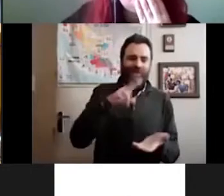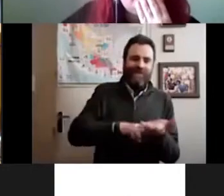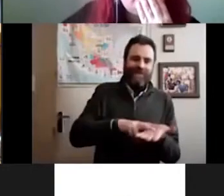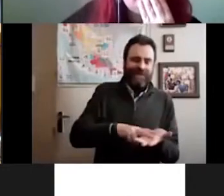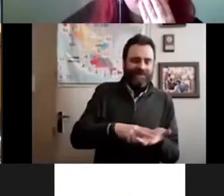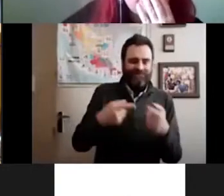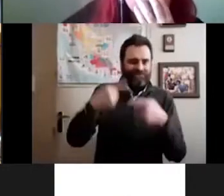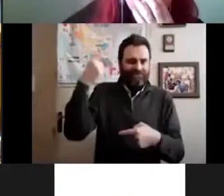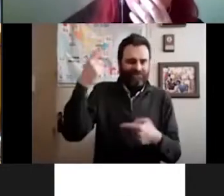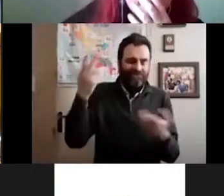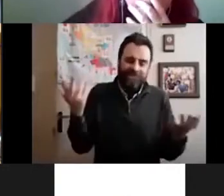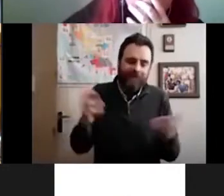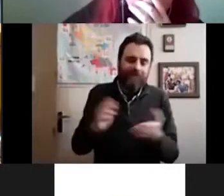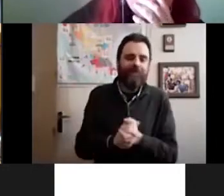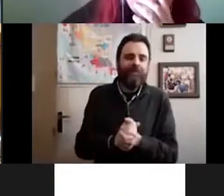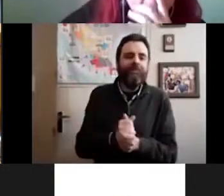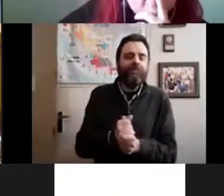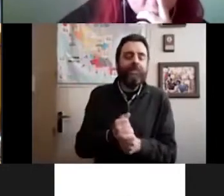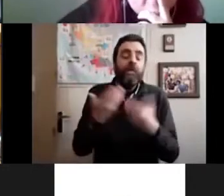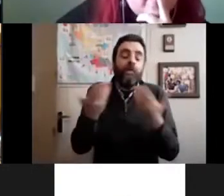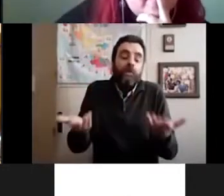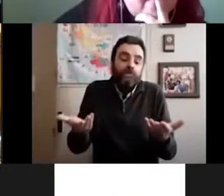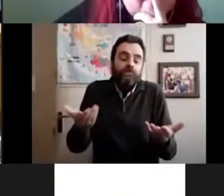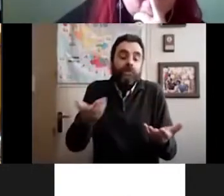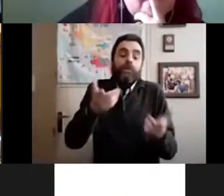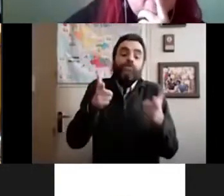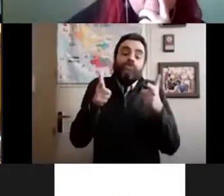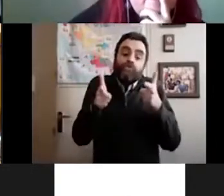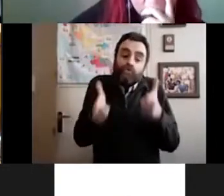contexto es contradictorio con lo que está pasando, la verdad.